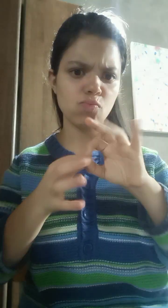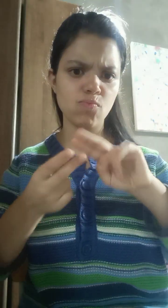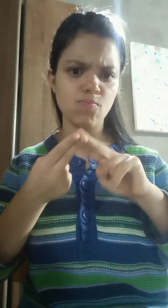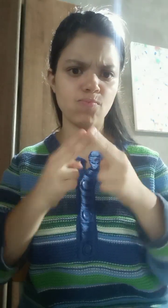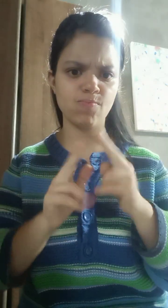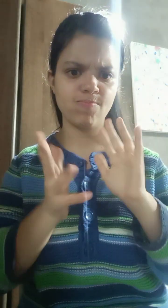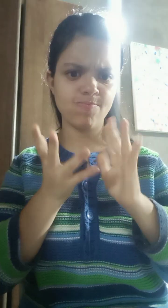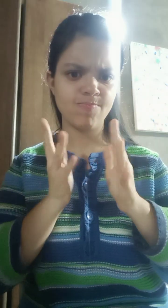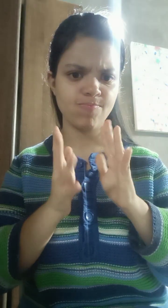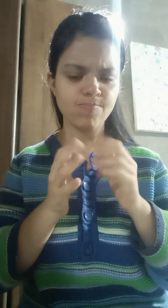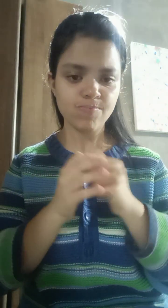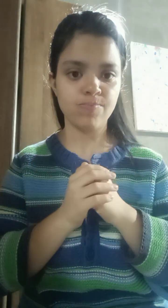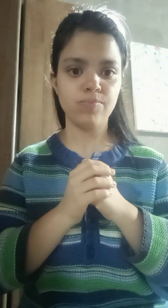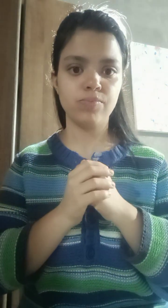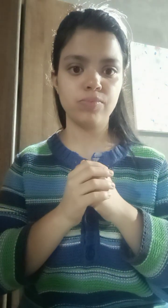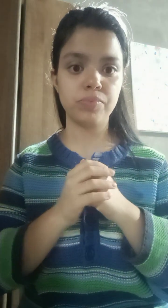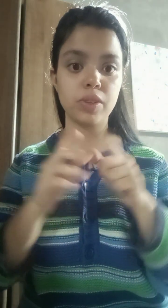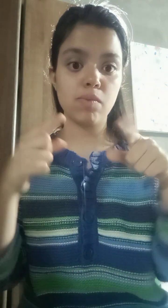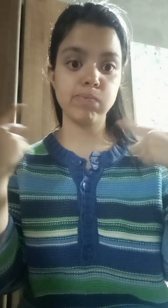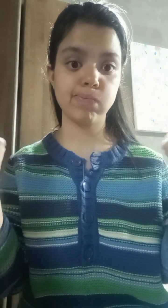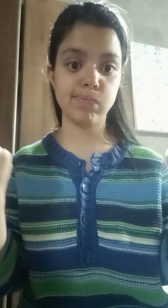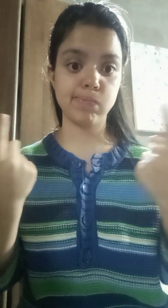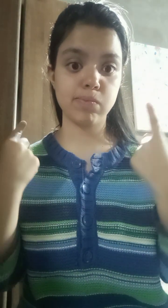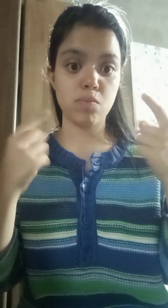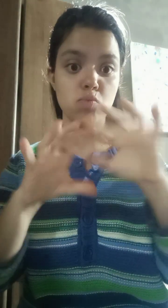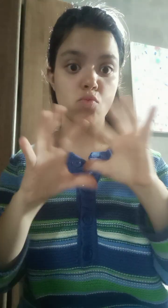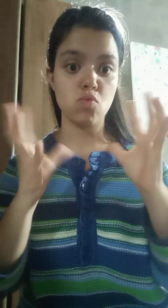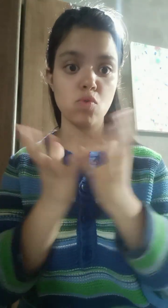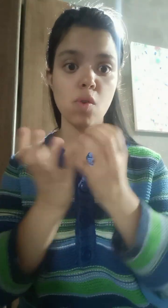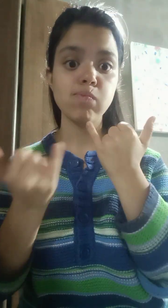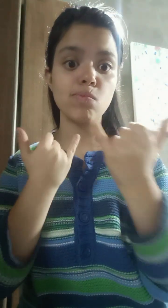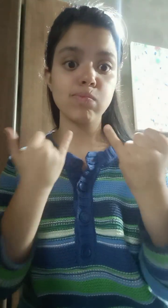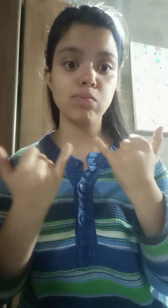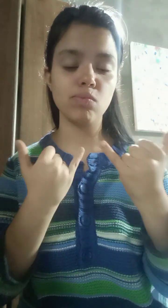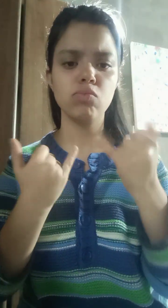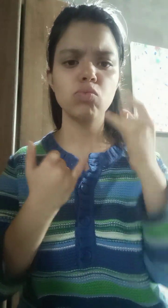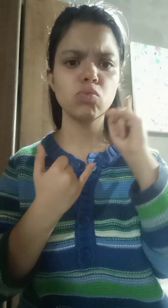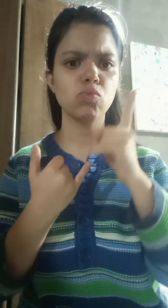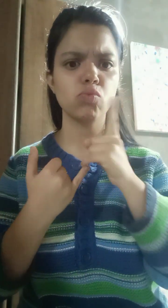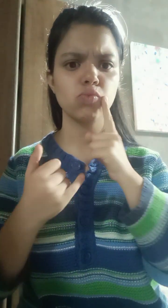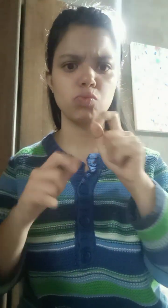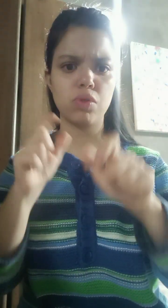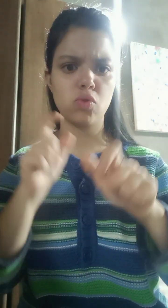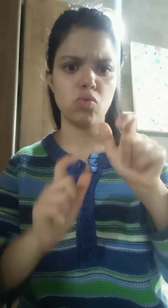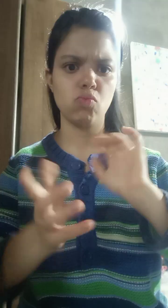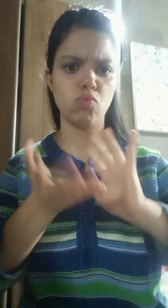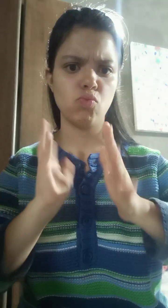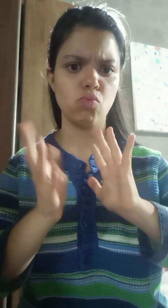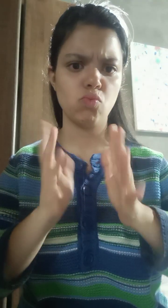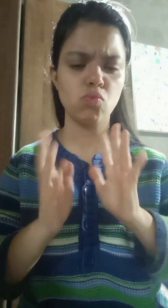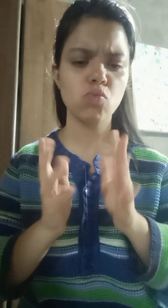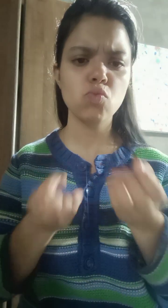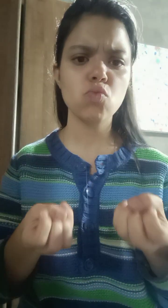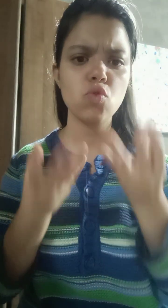Unos 70 millones de personas sordas utilizan la lengua de señas como su forma de comunicación